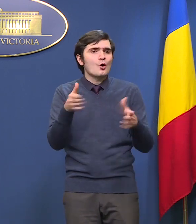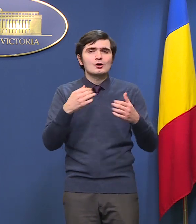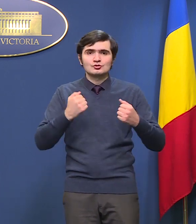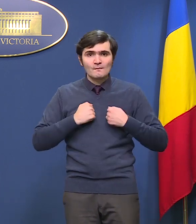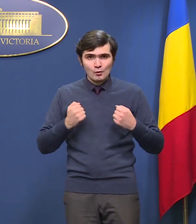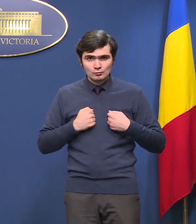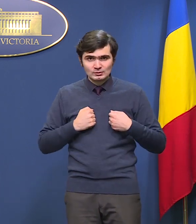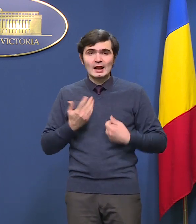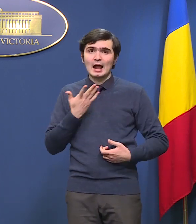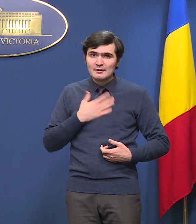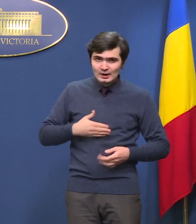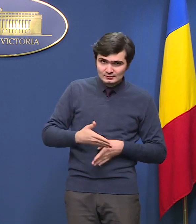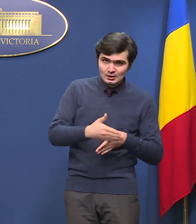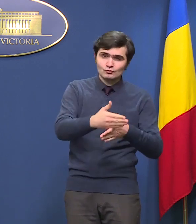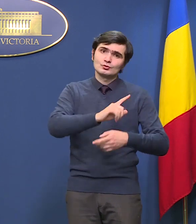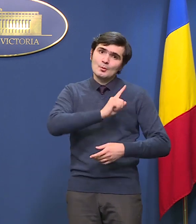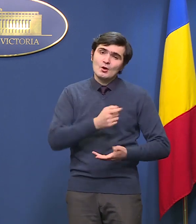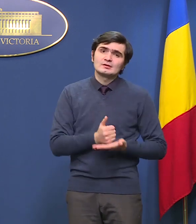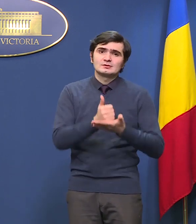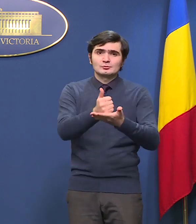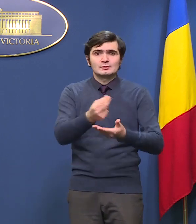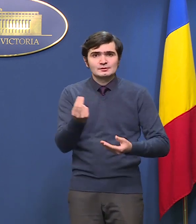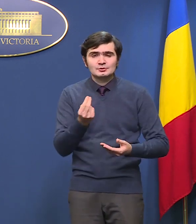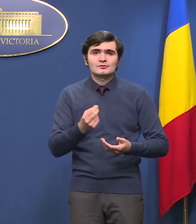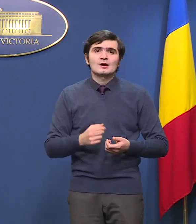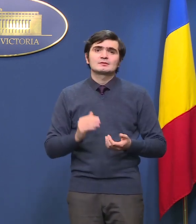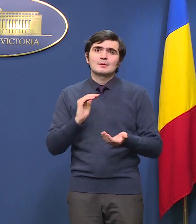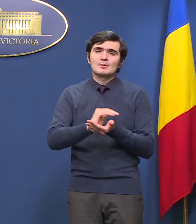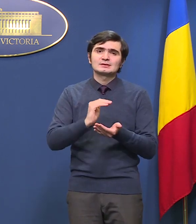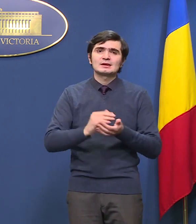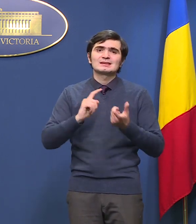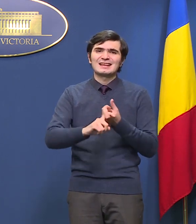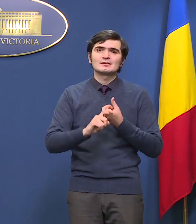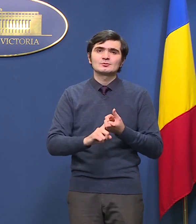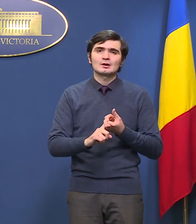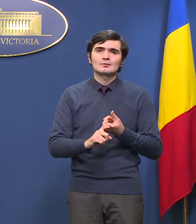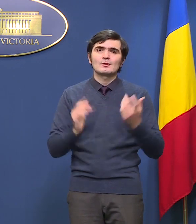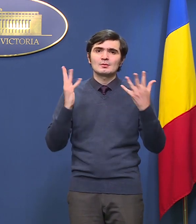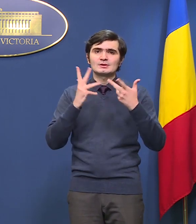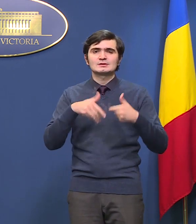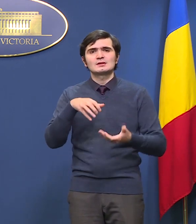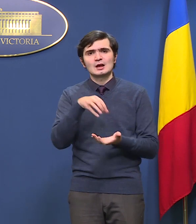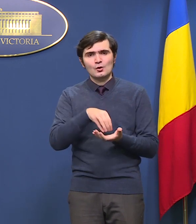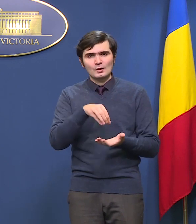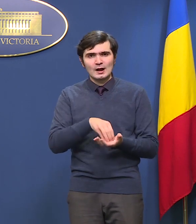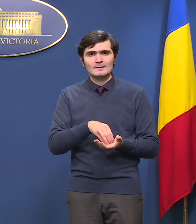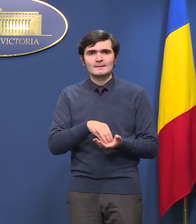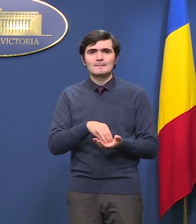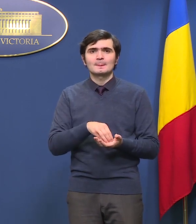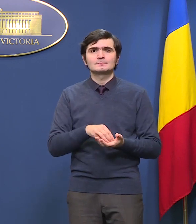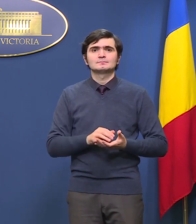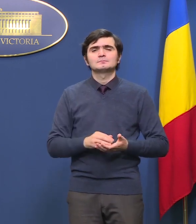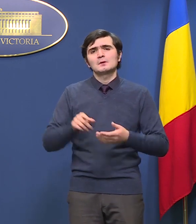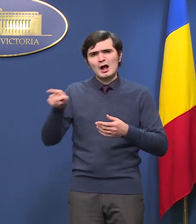doresc să implice, care au posibilitatea să doneze, să țină legătura cu administrațiile locale, chiar în mediul rural, unde